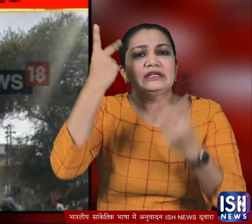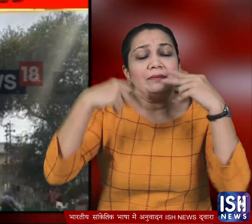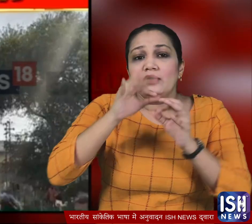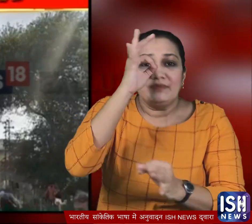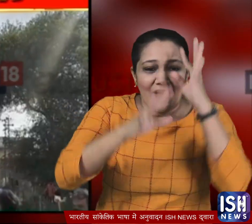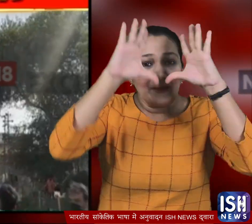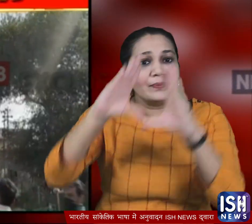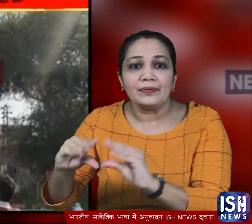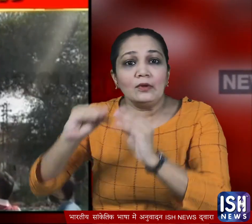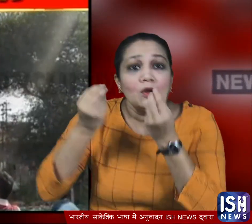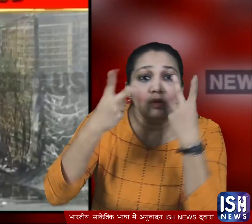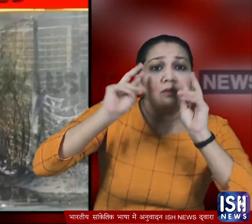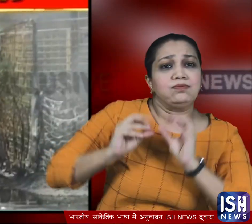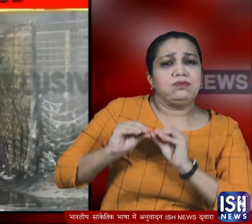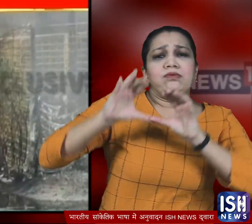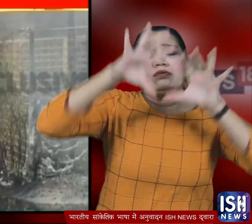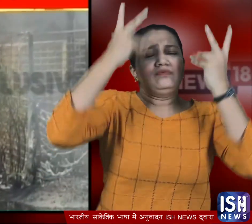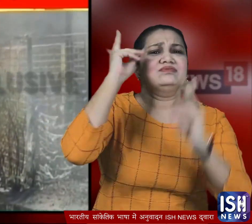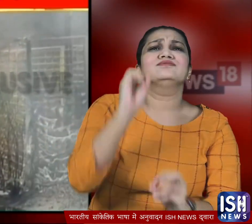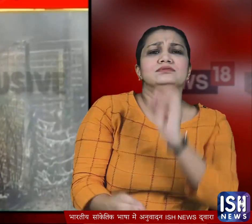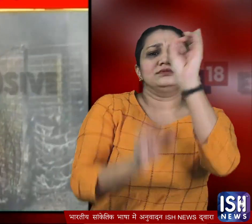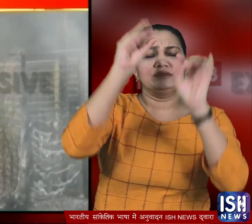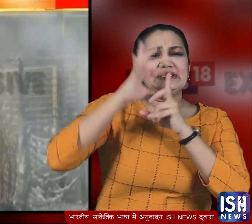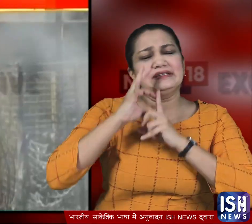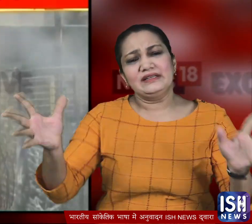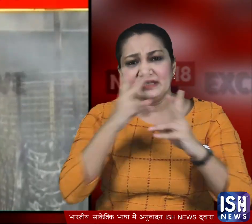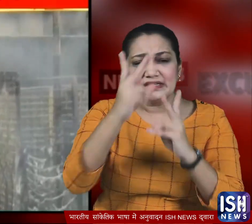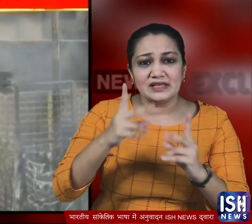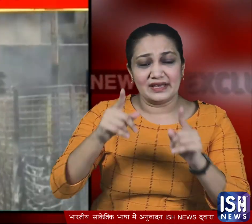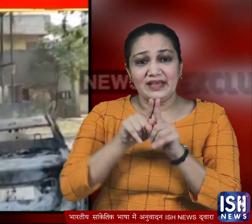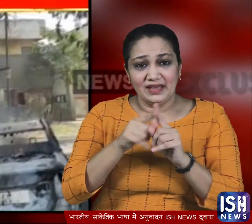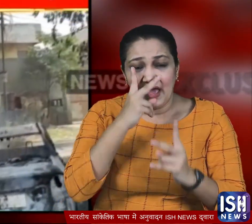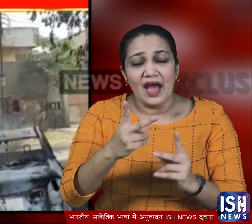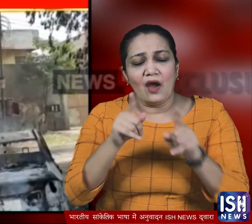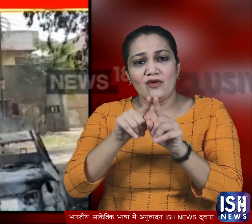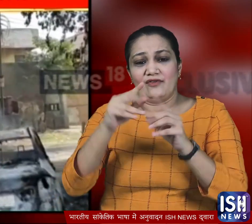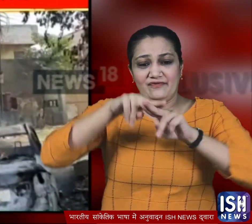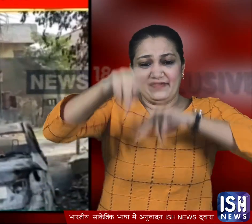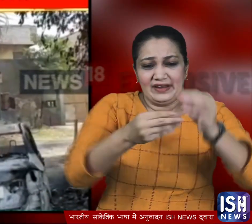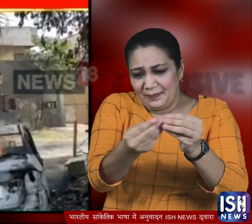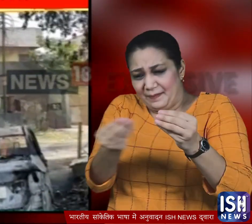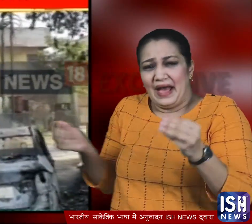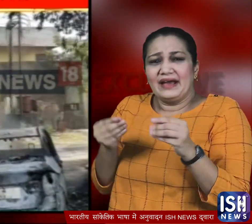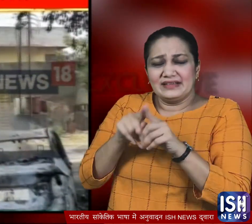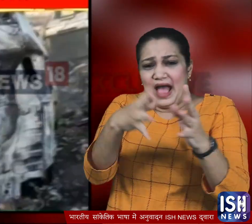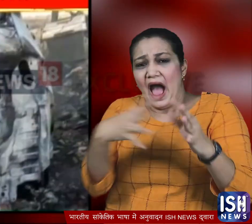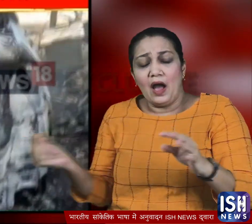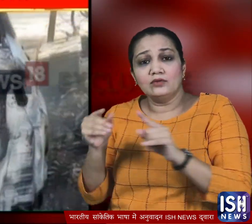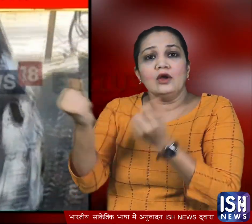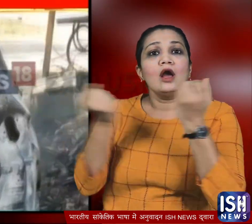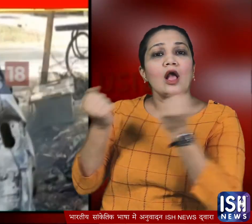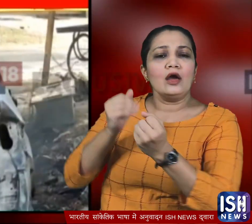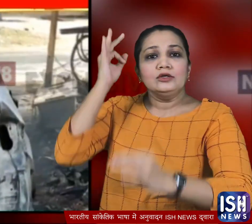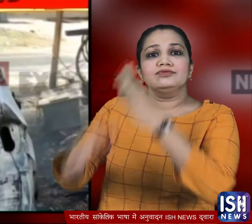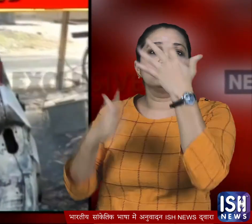कम होने के बजाय बढ़ती चली गई। आग के भयानक रूप का इसी बात से अंदाजा लगाया जा सकता है कि फैक्ट्री से कुछ दूरी पर खड़ी एक कार